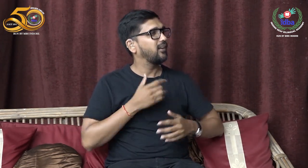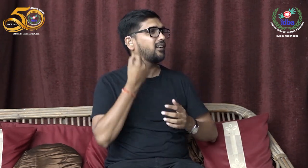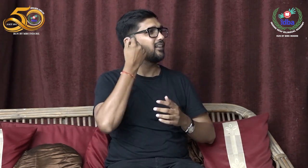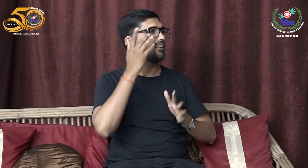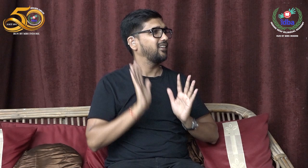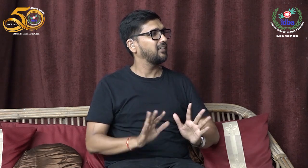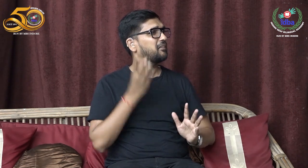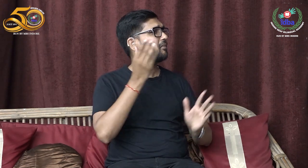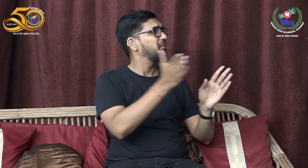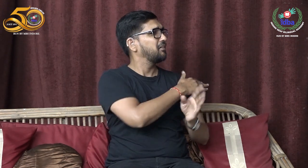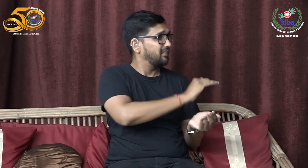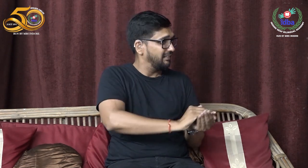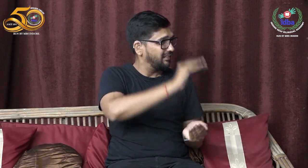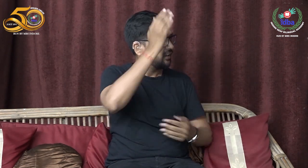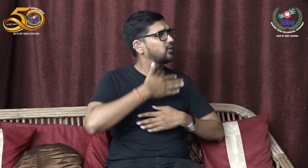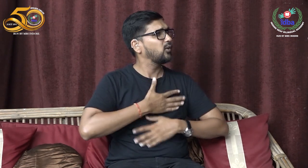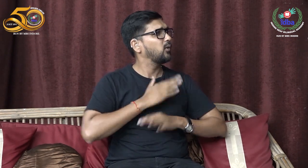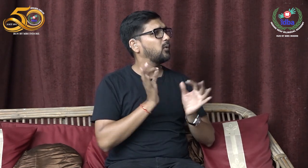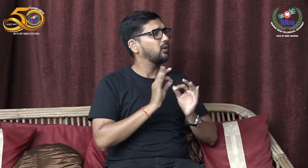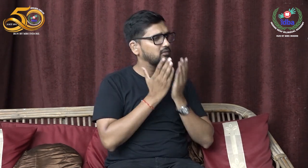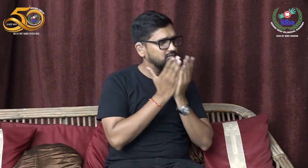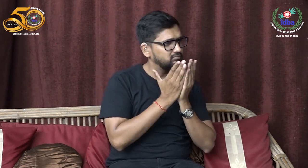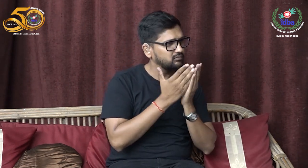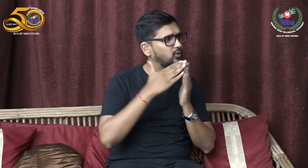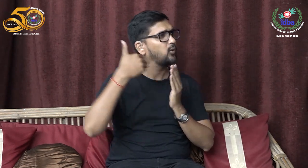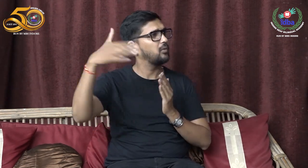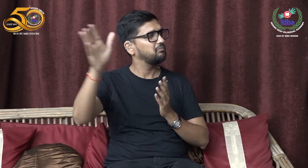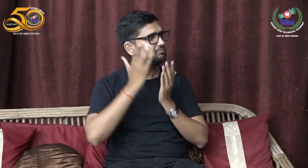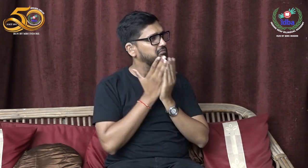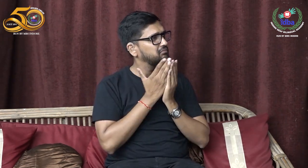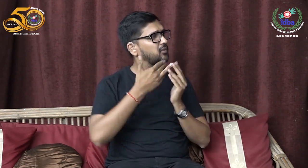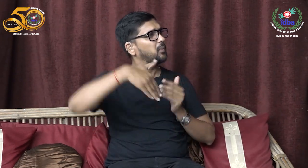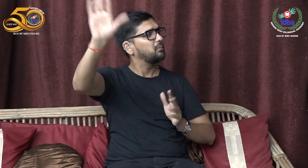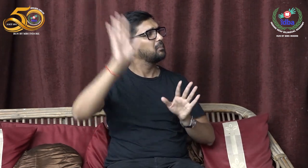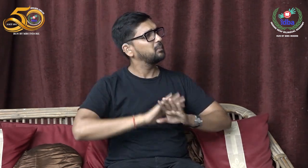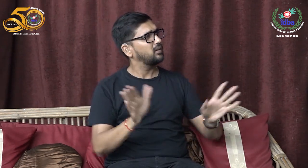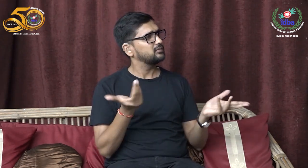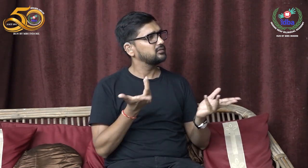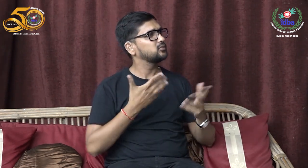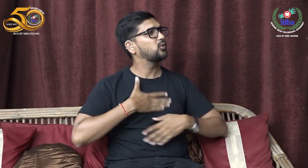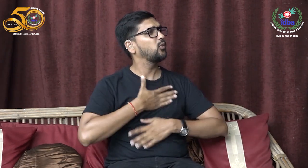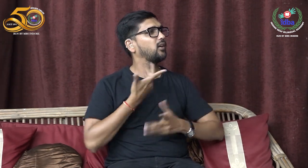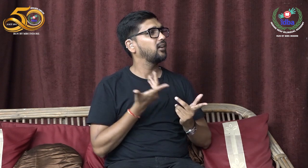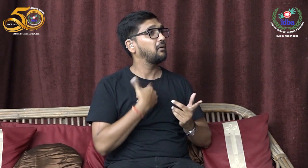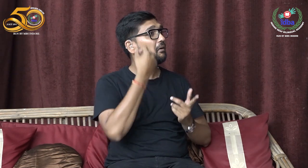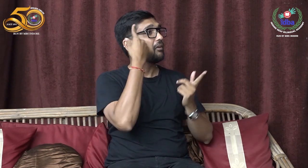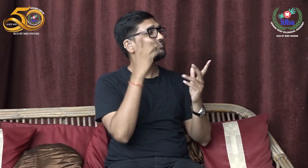हूँ। इस चीज़ को मैंने बहुत इन्जॉय किया यहाँ पे। बचपन से वो चीज़ मैंने कभी इन्जॉय नहीं करी, केवल पढ़ाई करो घर जाओ, पढ़ाई करो घर जाओ, ये हुआ है मेरे स्कूल में